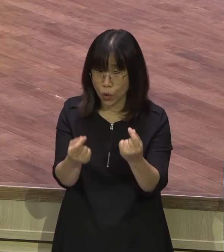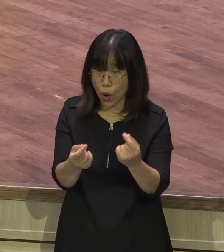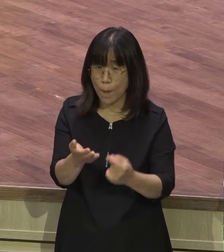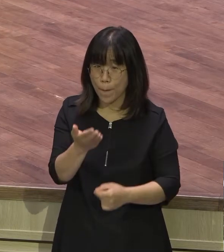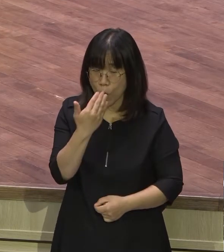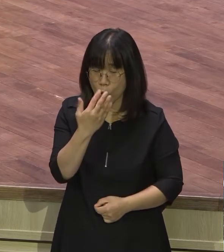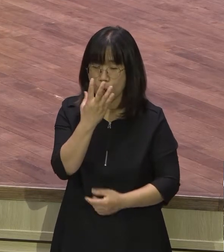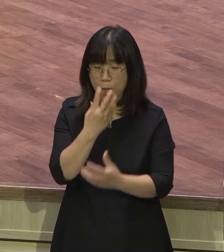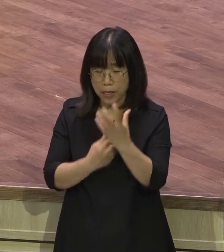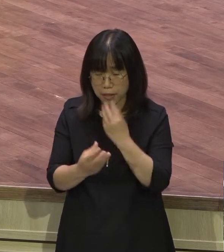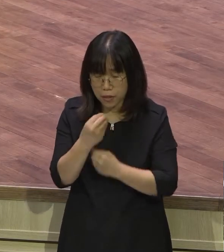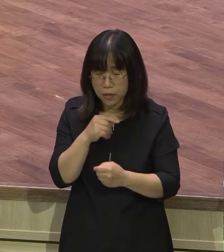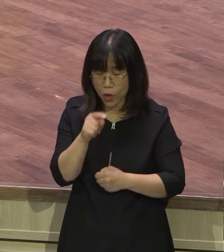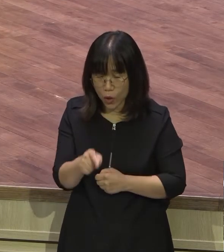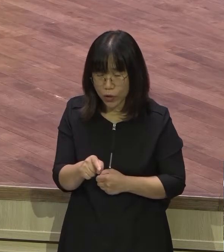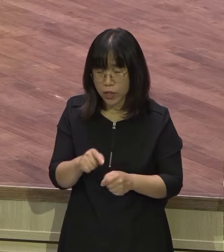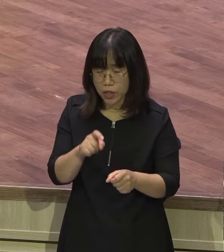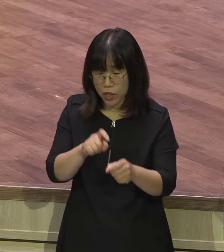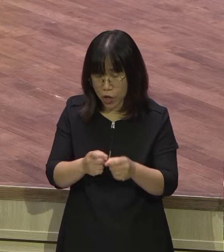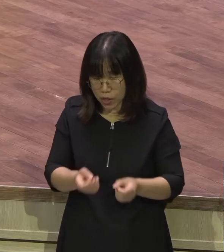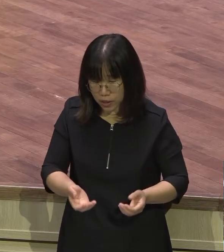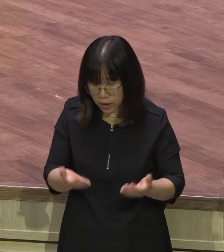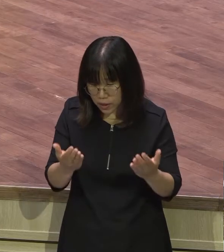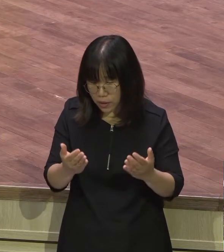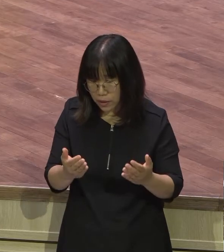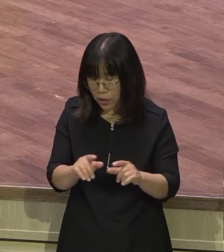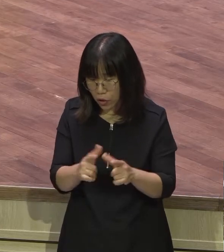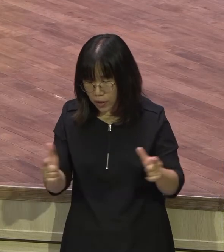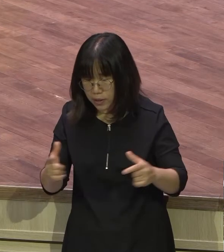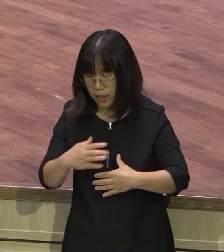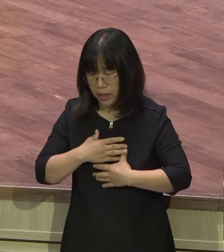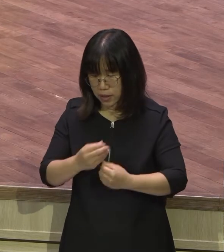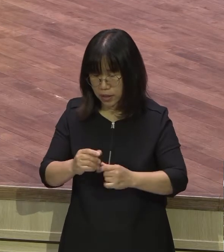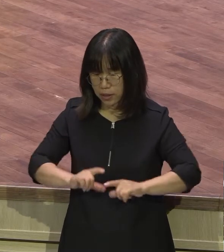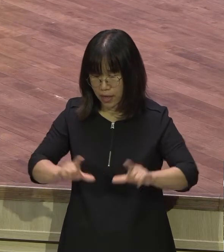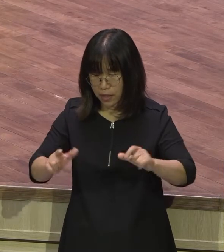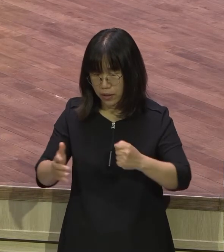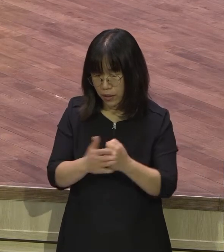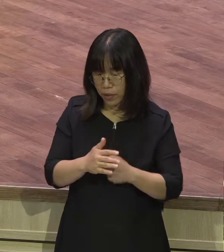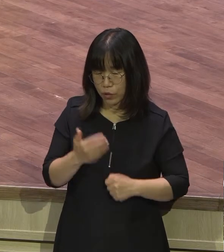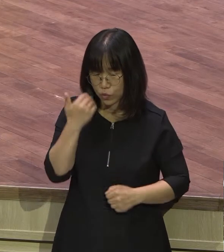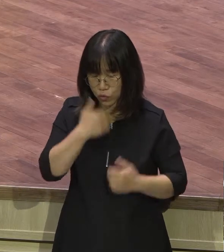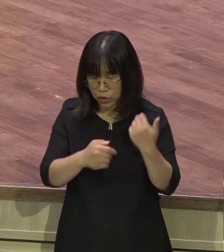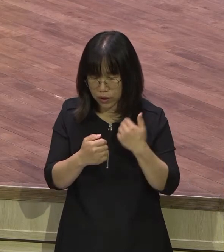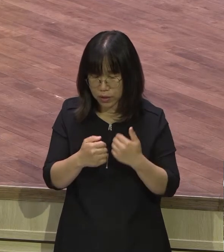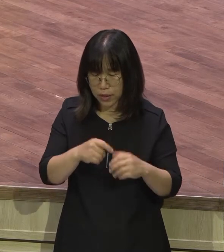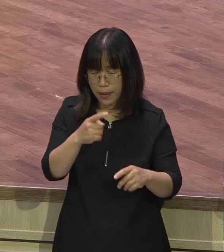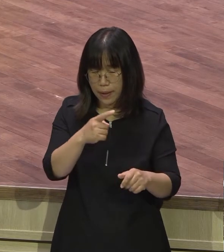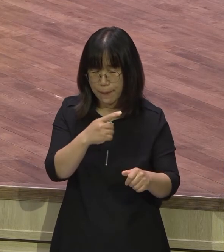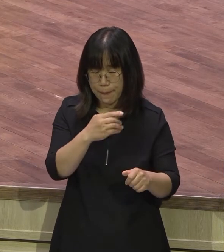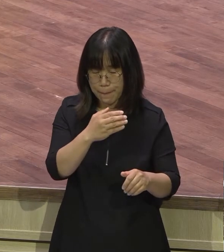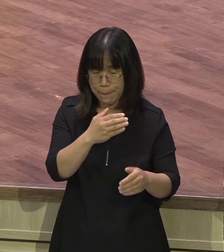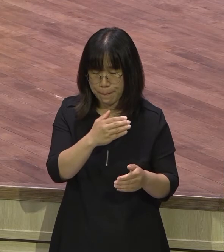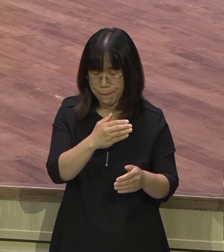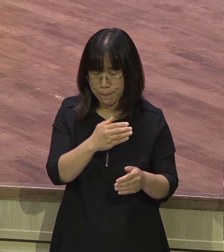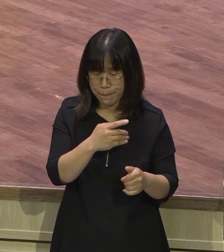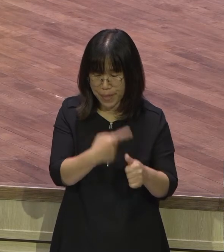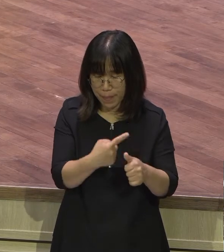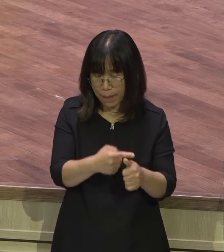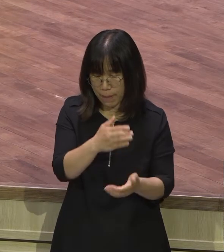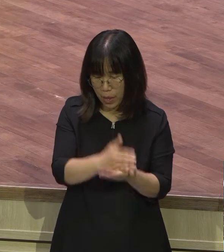것과 절기나 초하루나 안식일을 이유로 너희를 비판하지 못하게 하라. 이것들은 장래일의